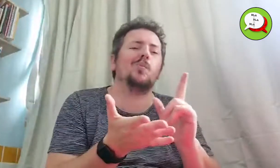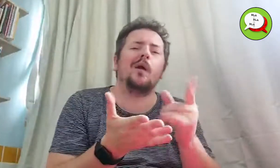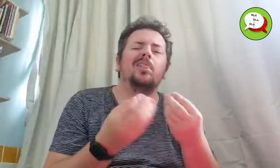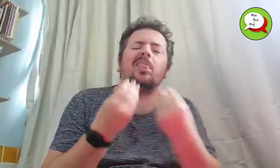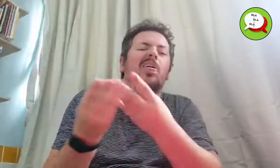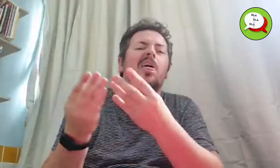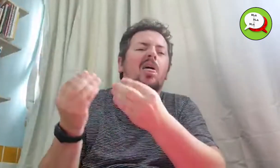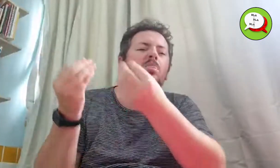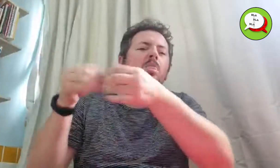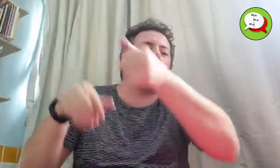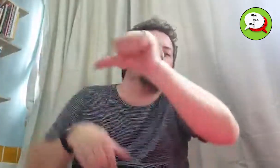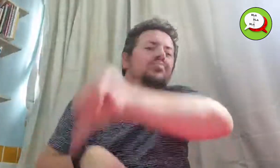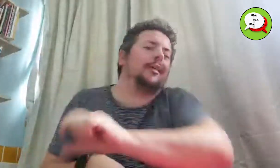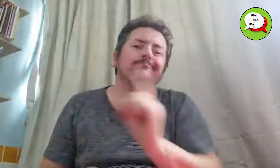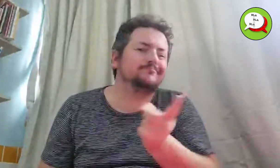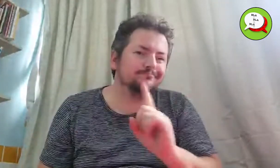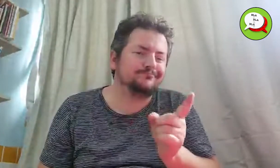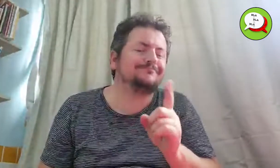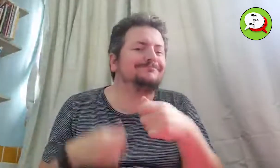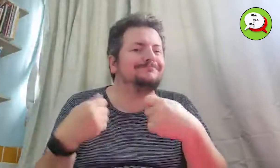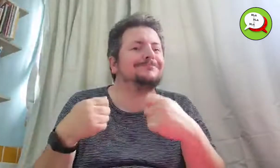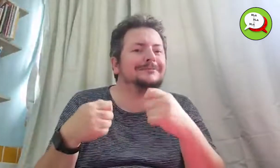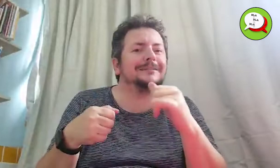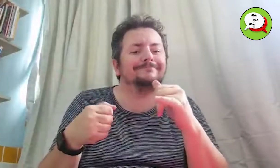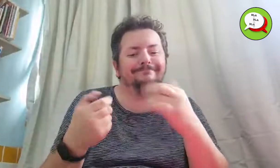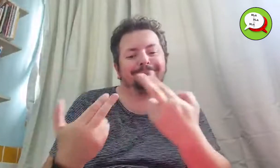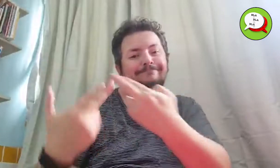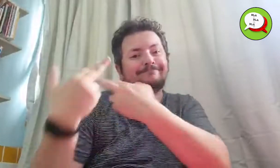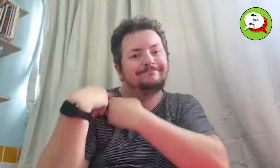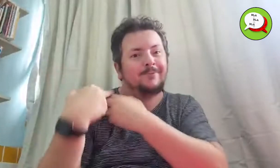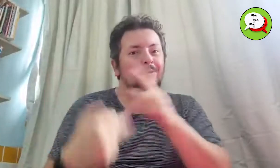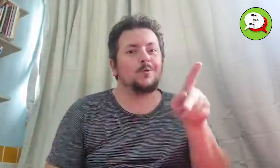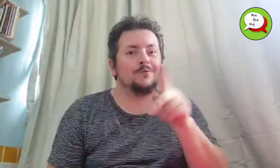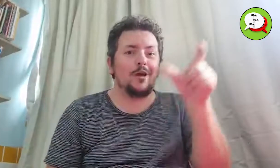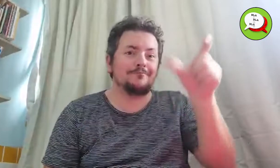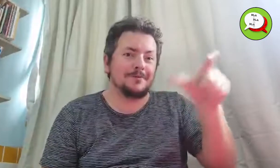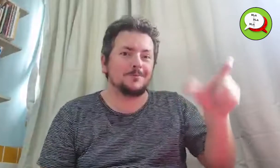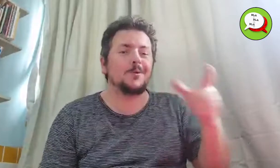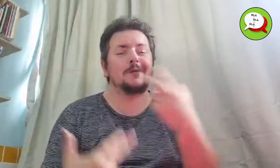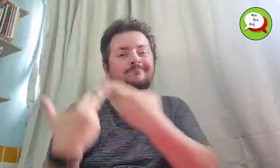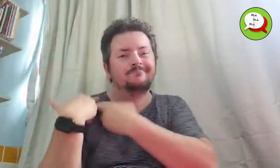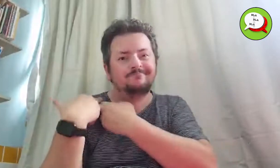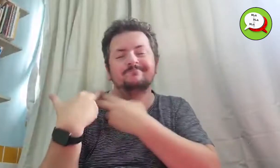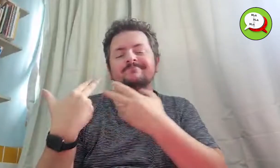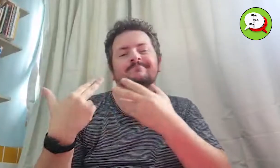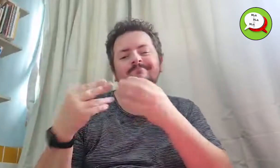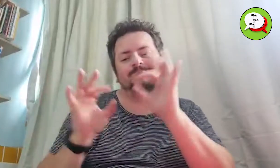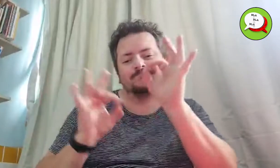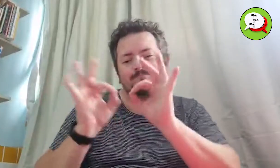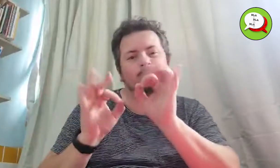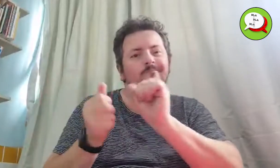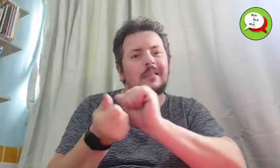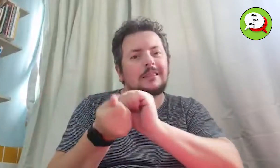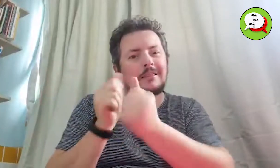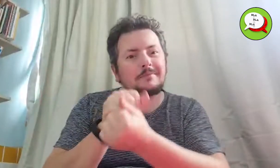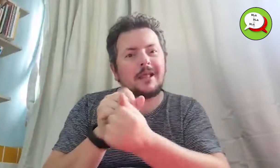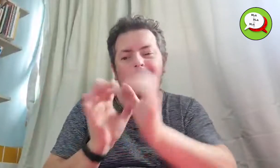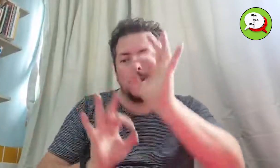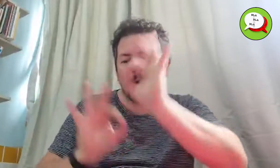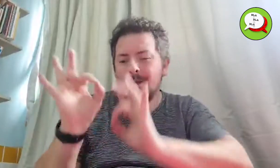essa atividade. O professor é responsável com que o aluno também consiga fazer essa atividade. Ele precisa adaptar a atividade para